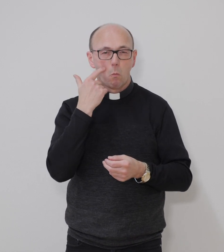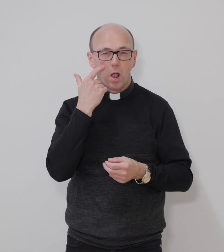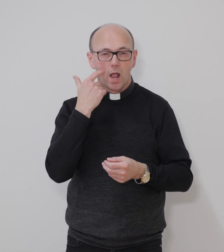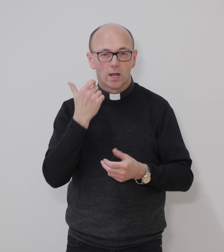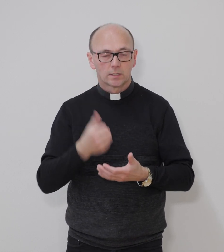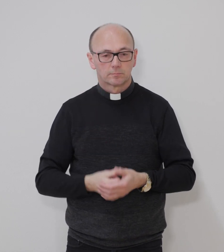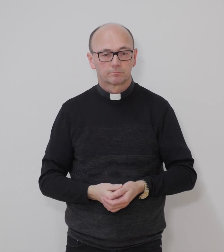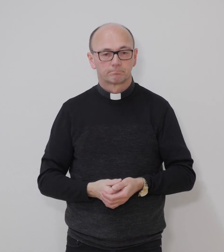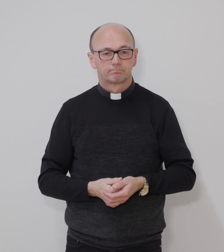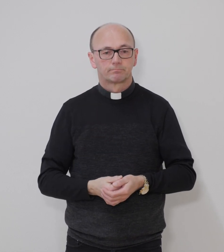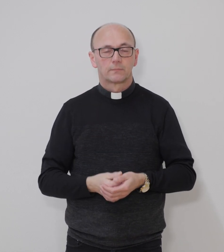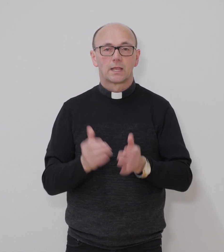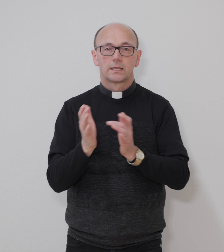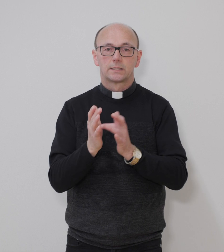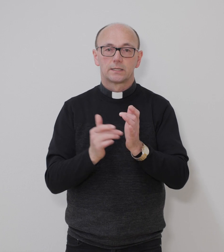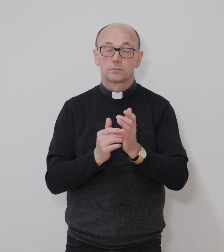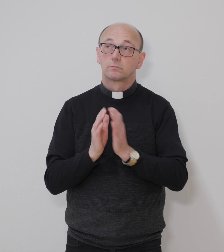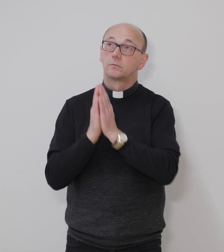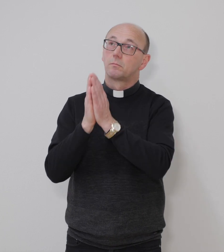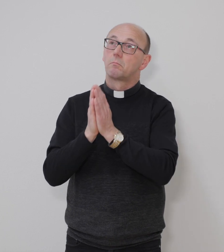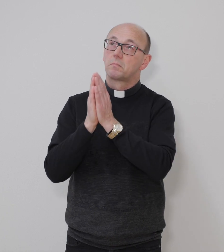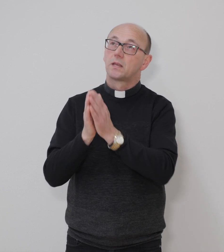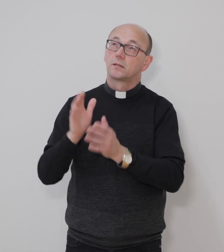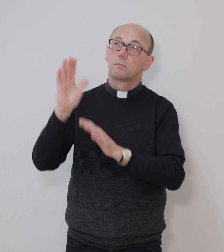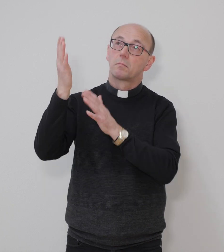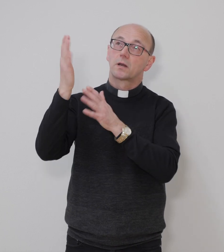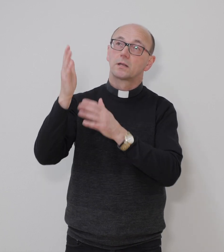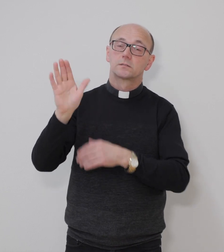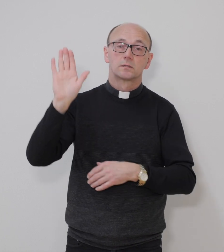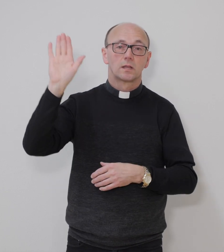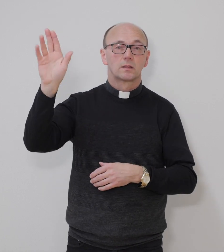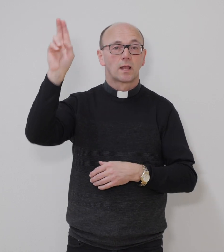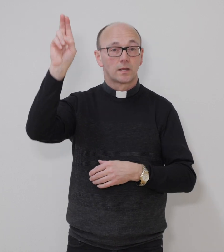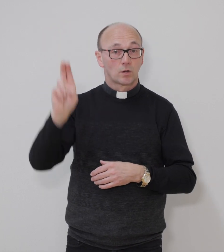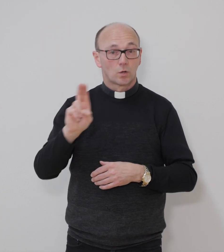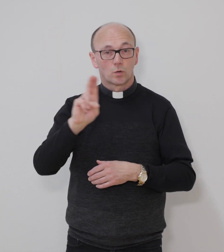8. Station. Jesus begegnet den weinenden Frauen.